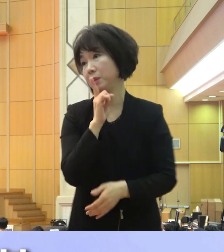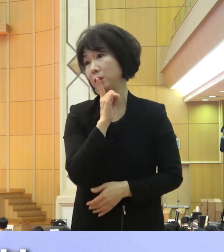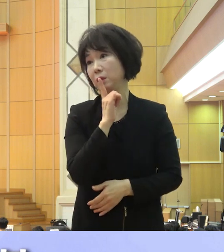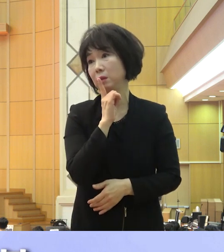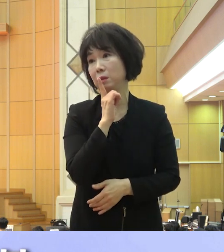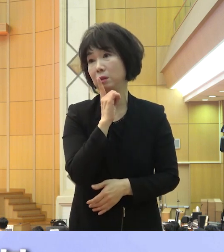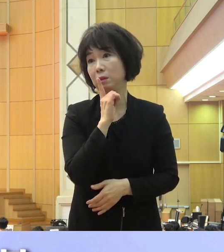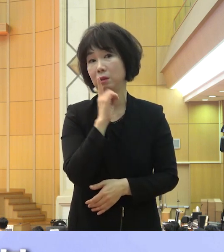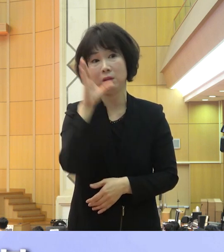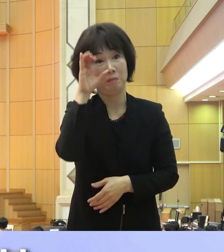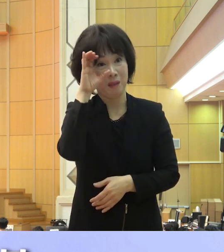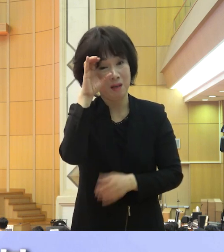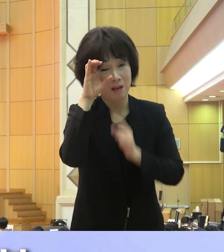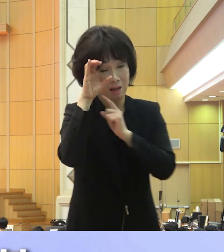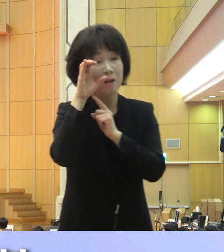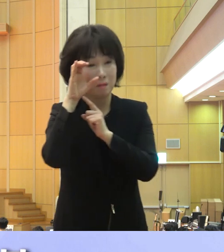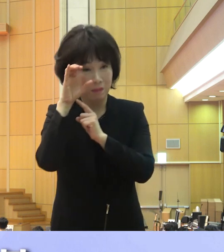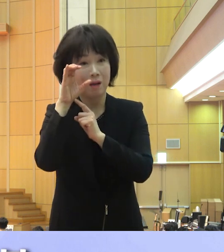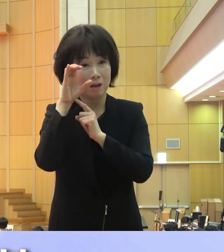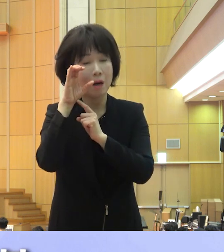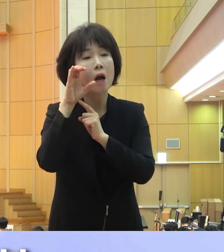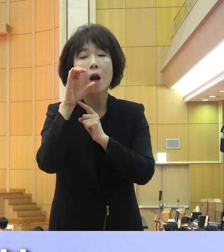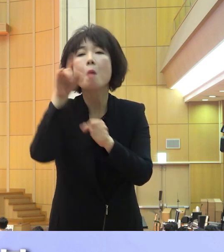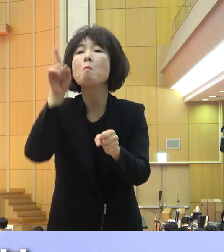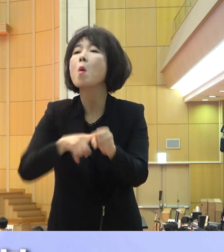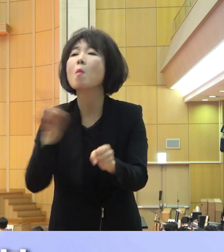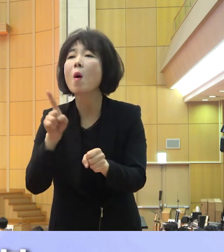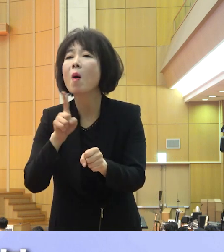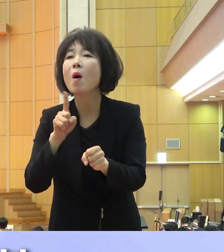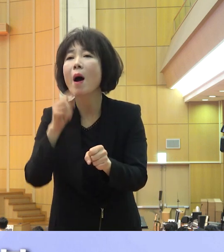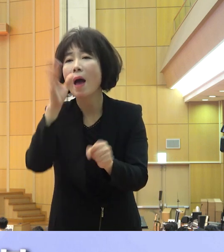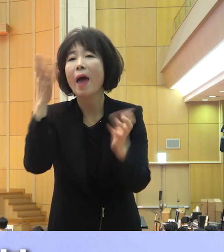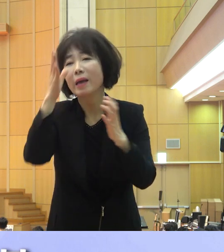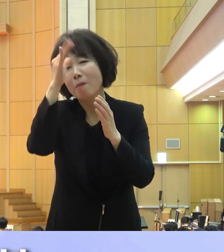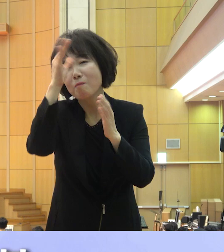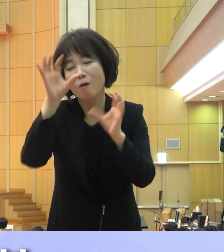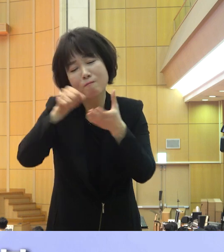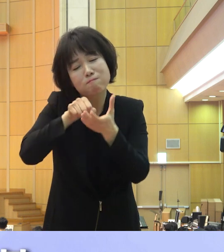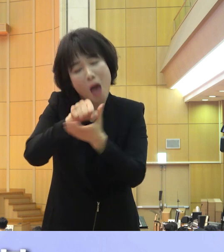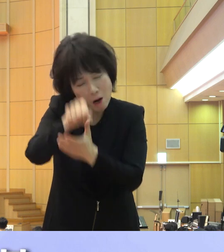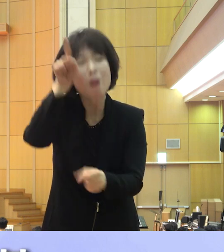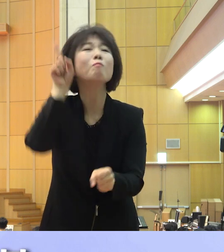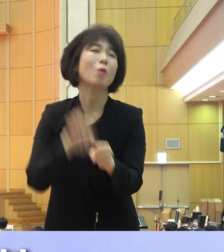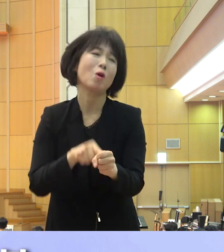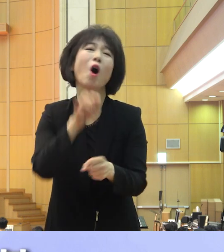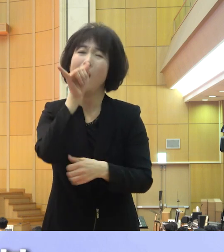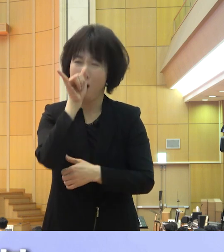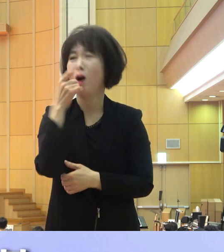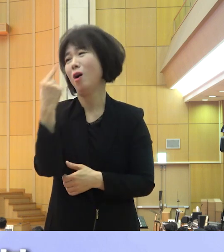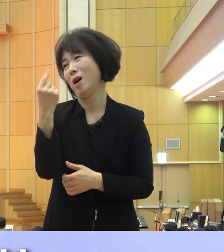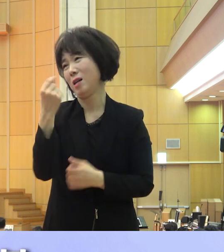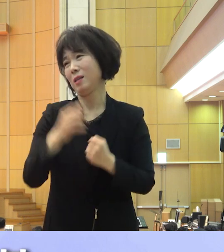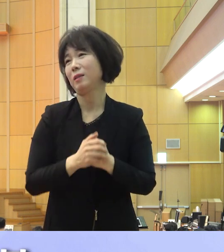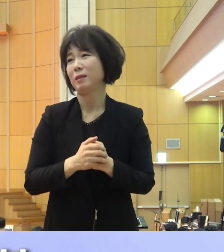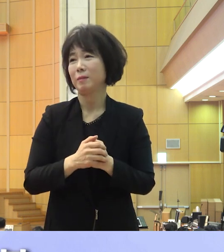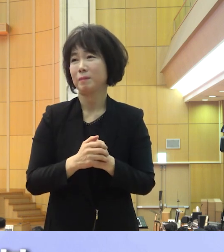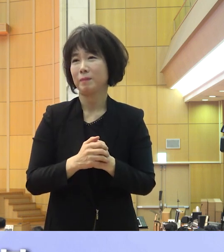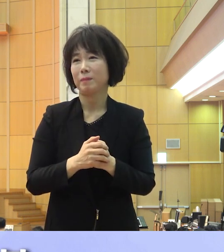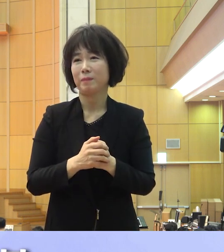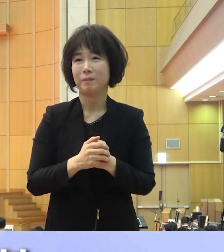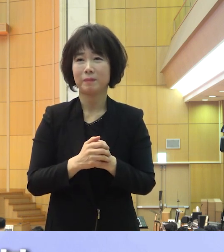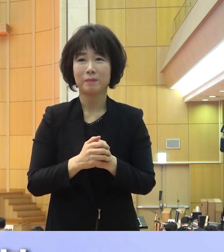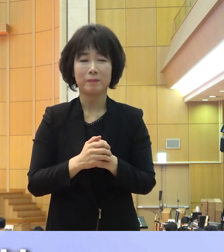달걀의 삶은 병아리로 태어나기 위해서 있는 달걀의 존재입니다.